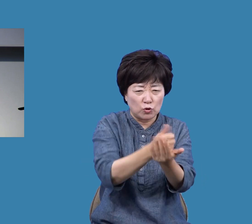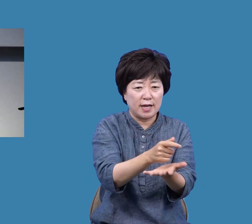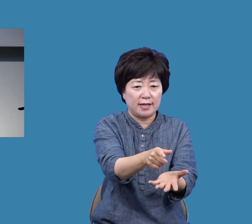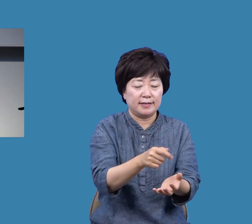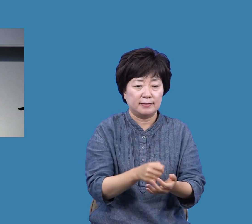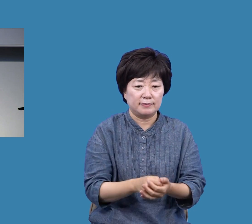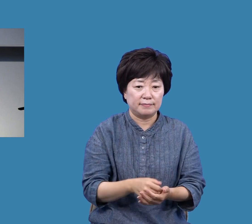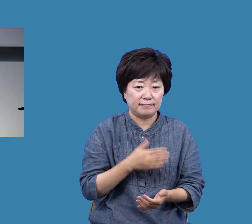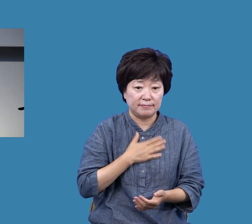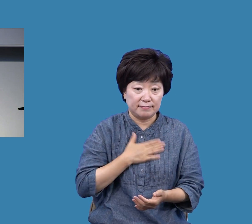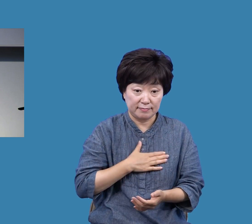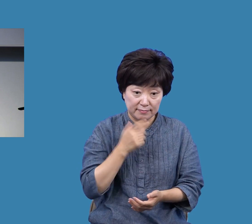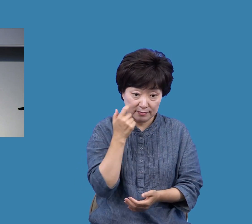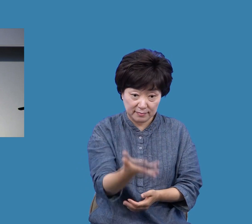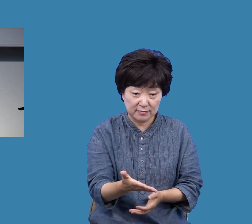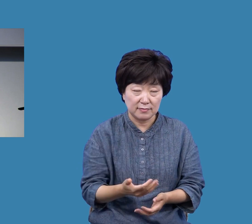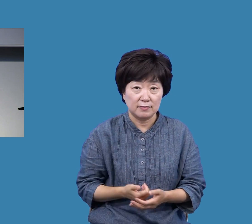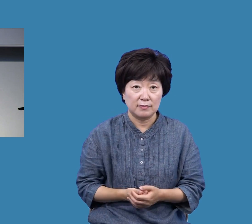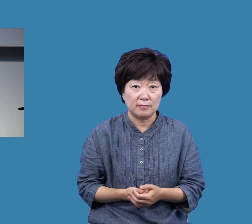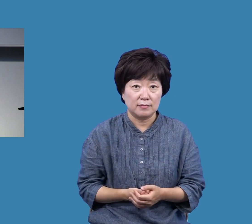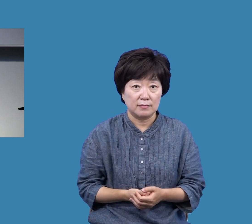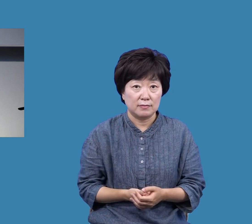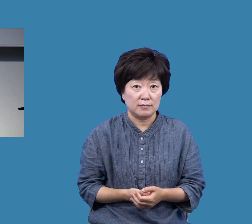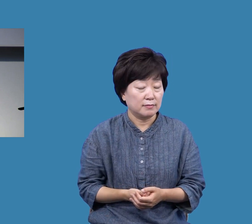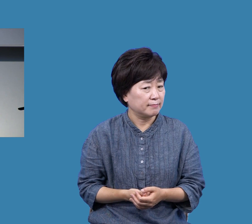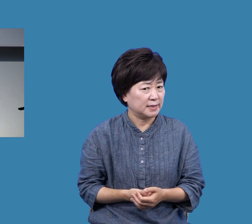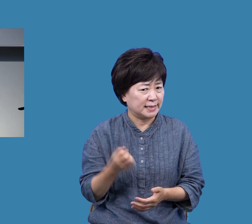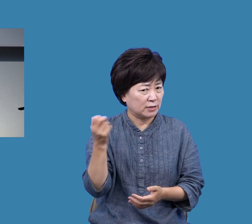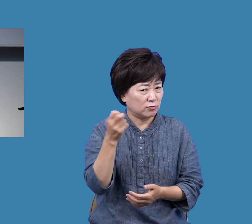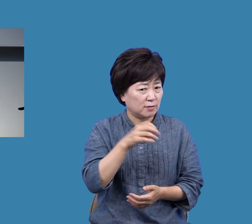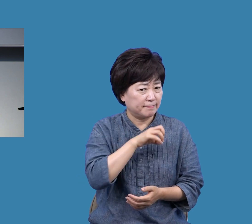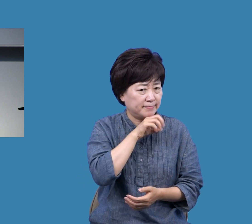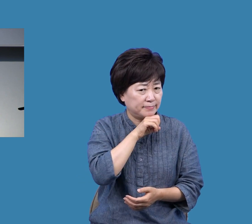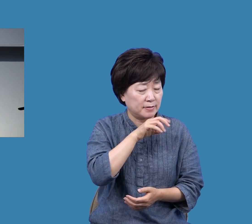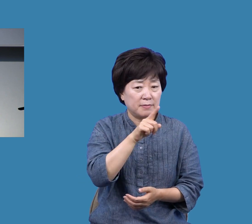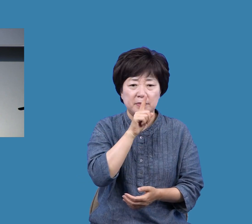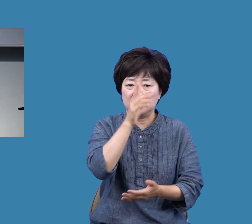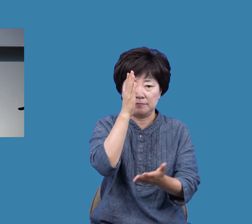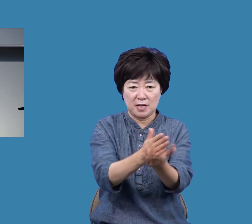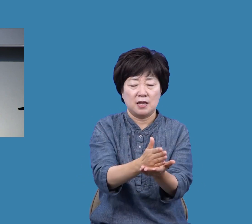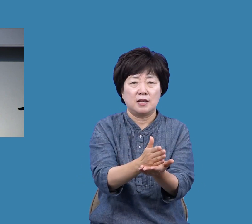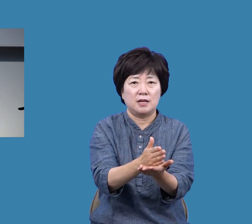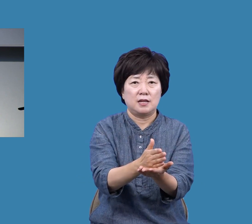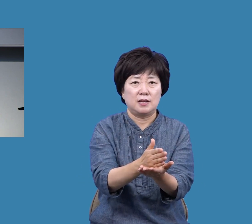알아듣고 계십니까? 그렇게 가시면 안 돼요.